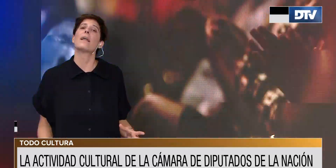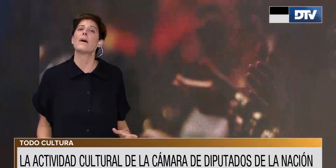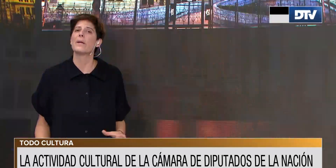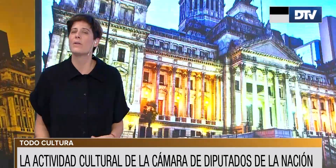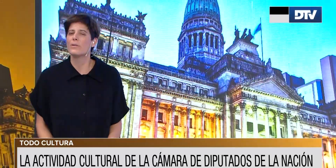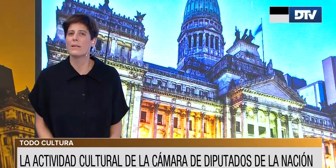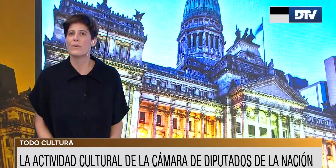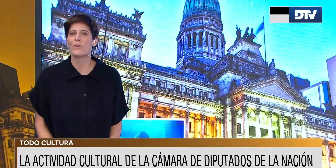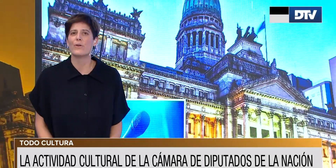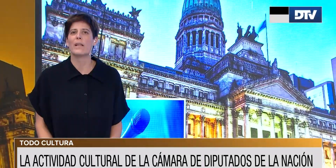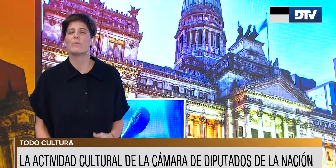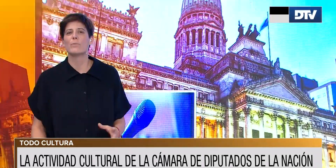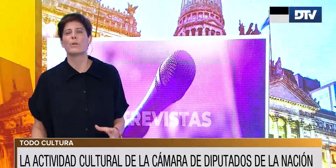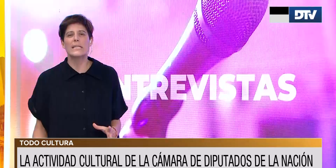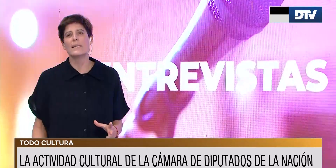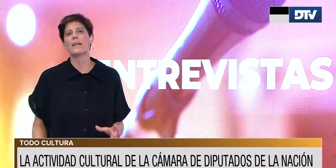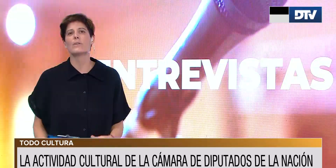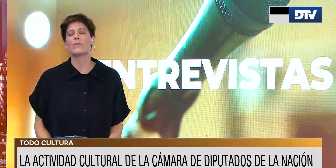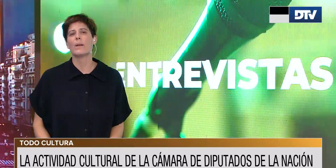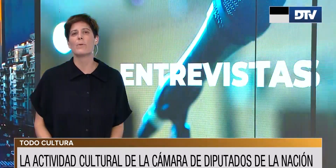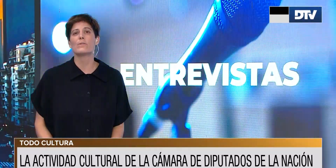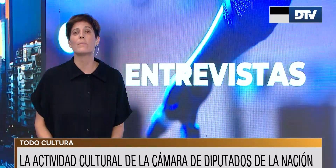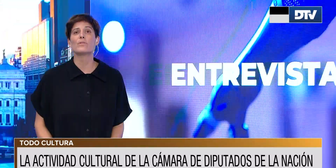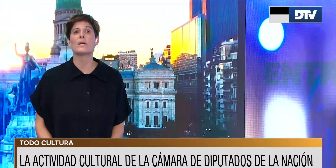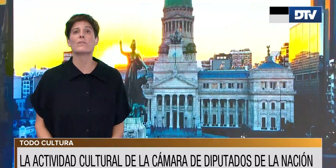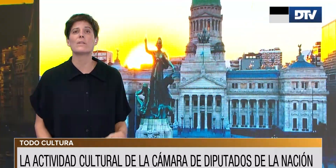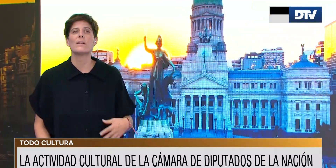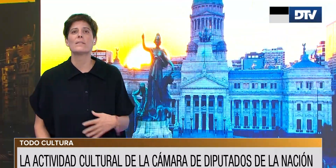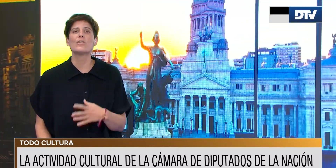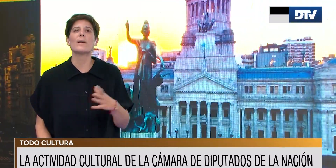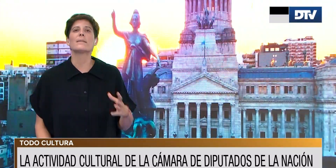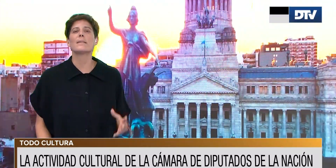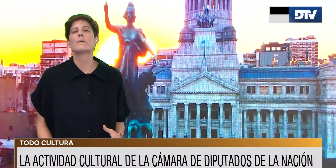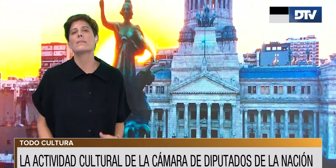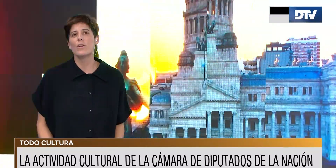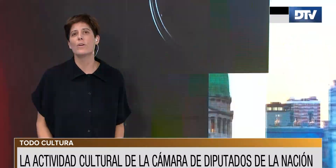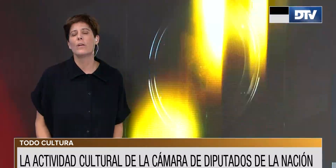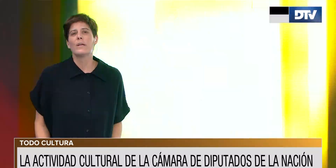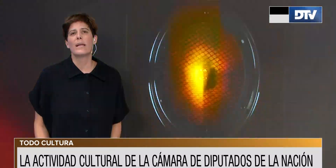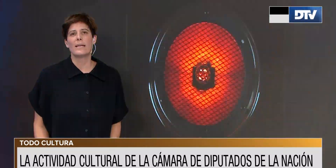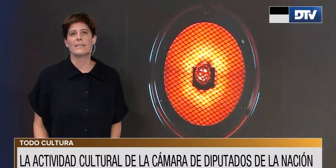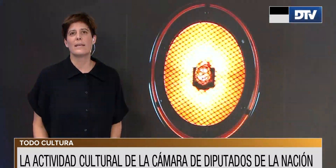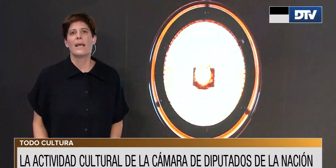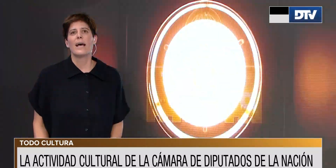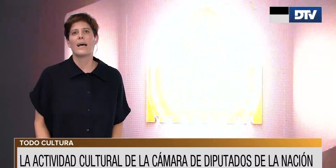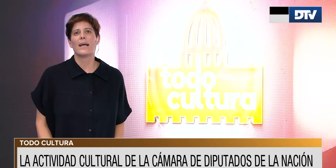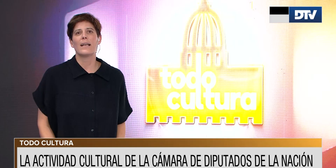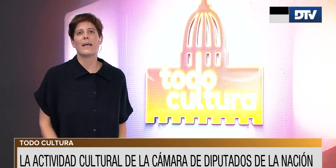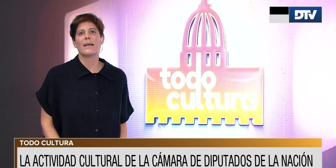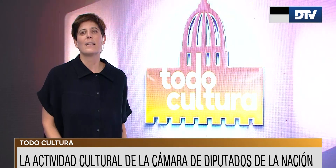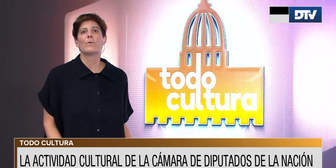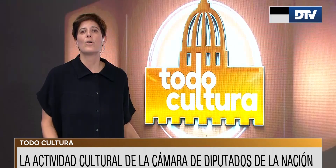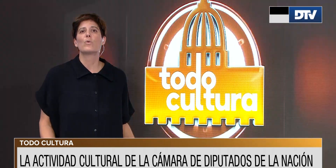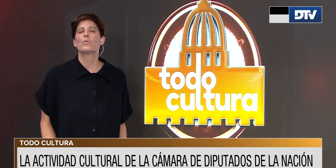en otra clave, no tanto la discusión política, no tanto la aprobación de proyectos, sino toda aquella dimensión que hace